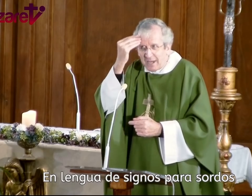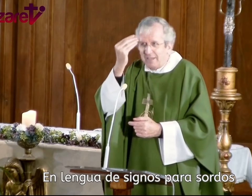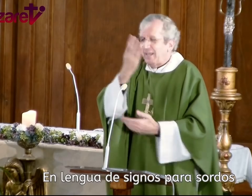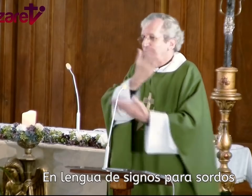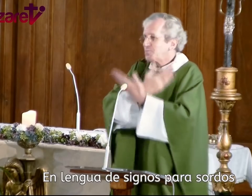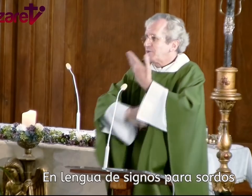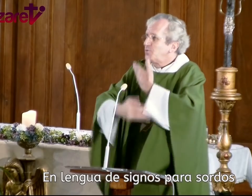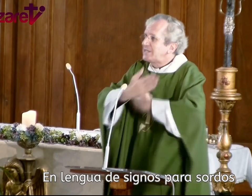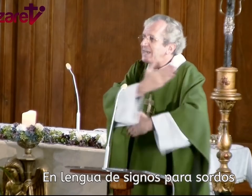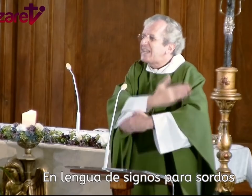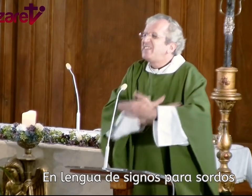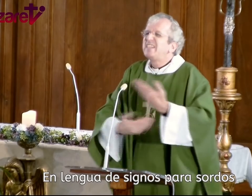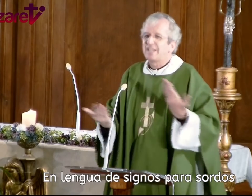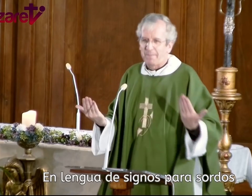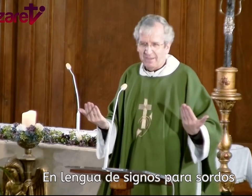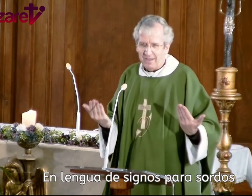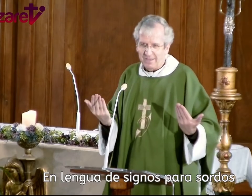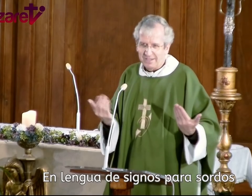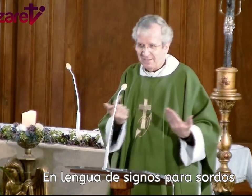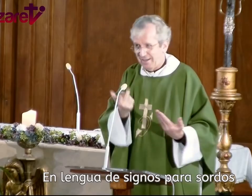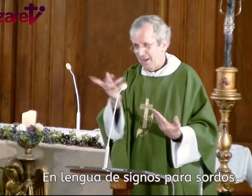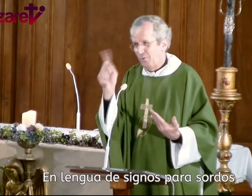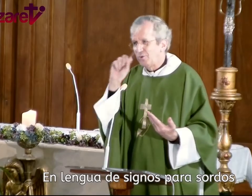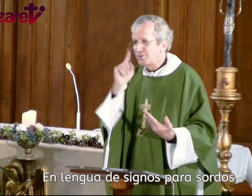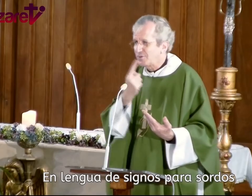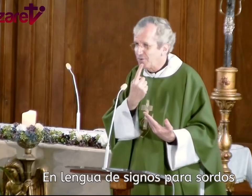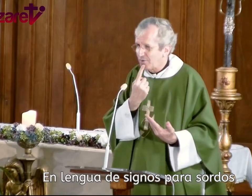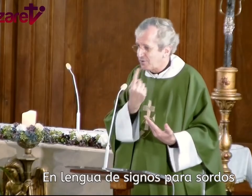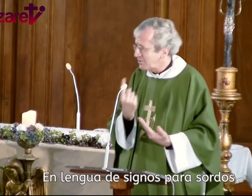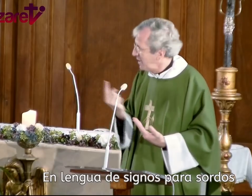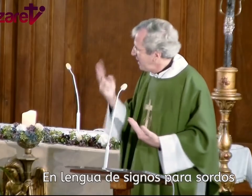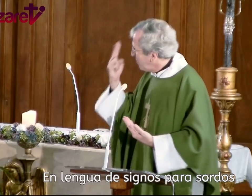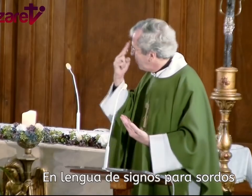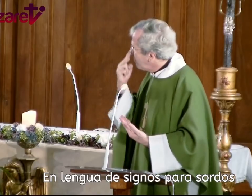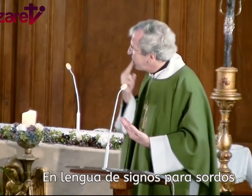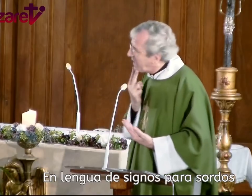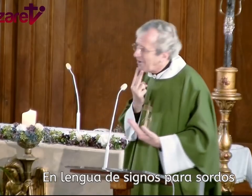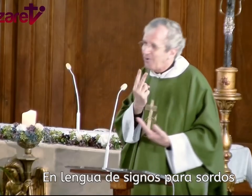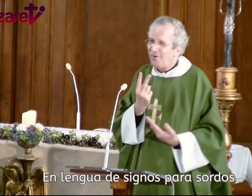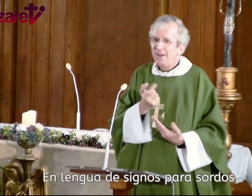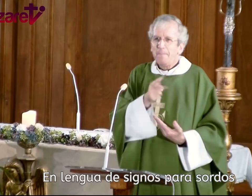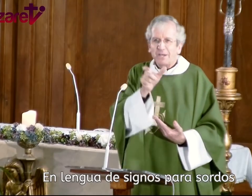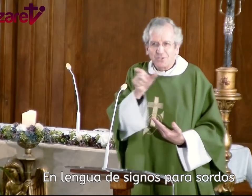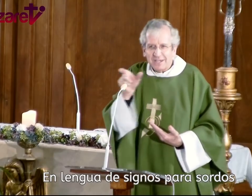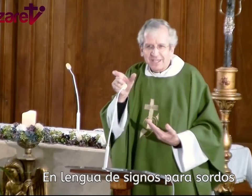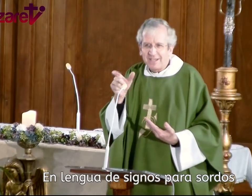Tenemos pues Nuestras discapacidades Algunos sordos Un ciego Personas que tienen